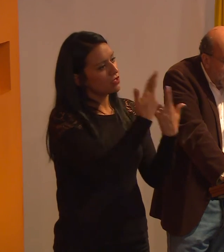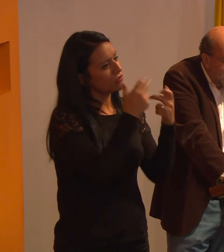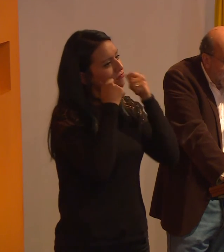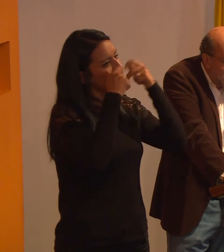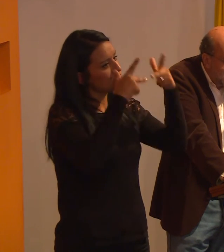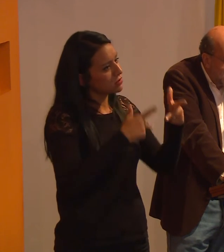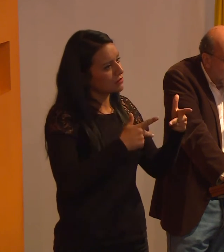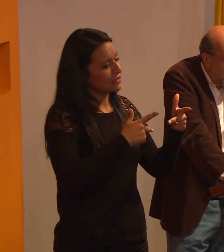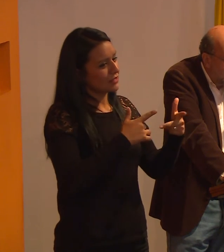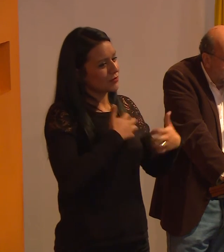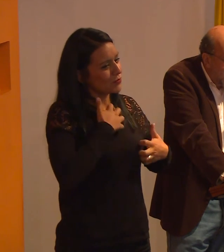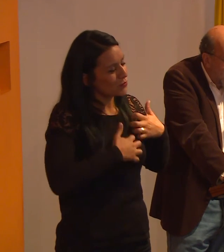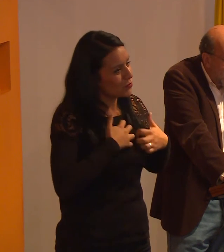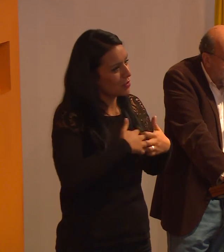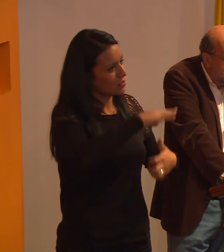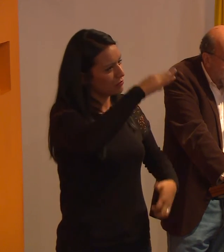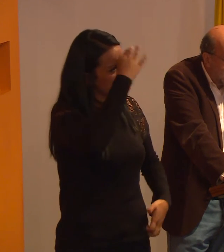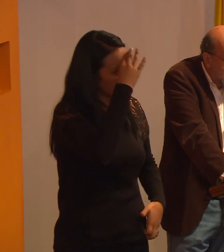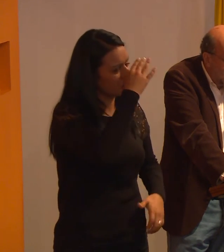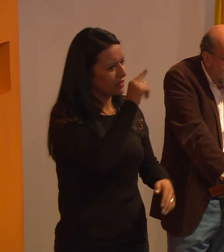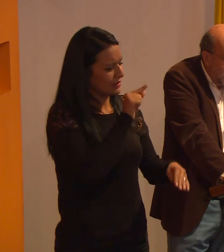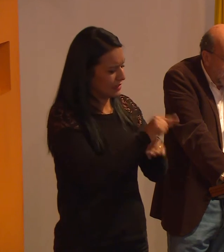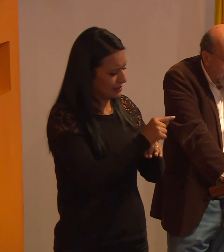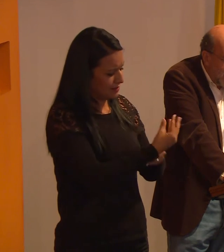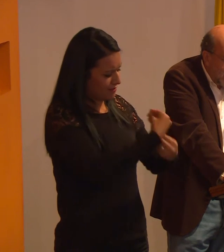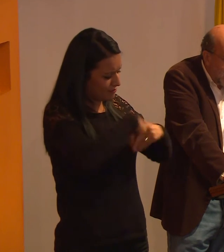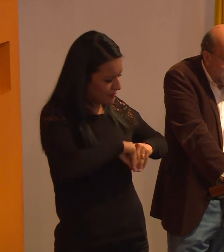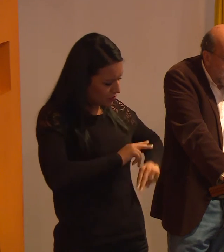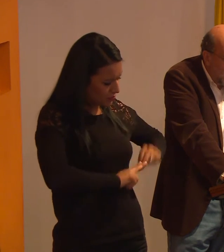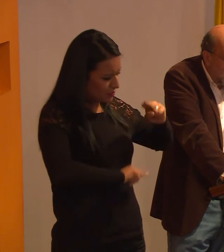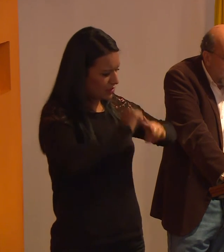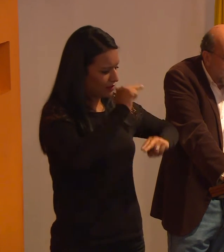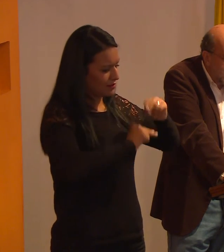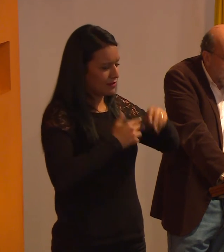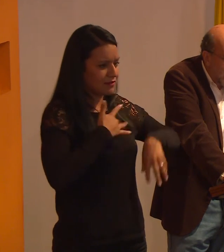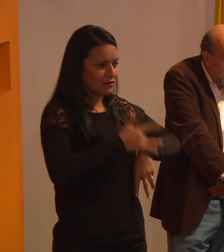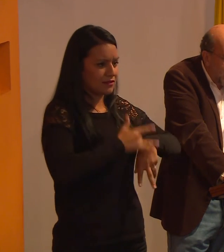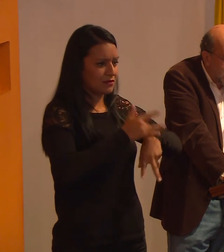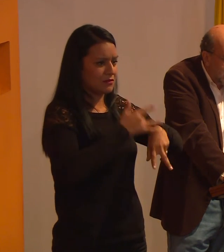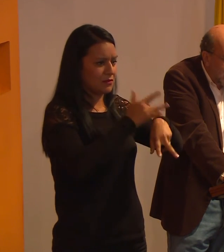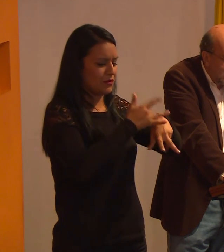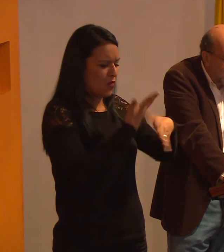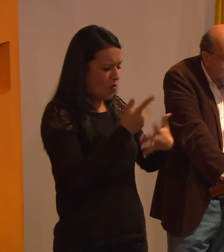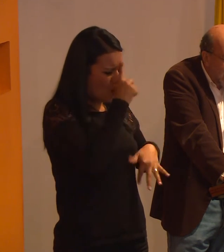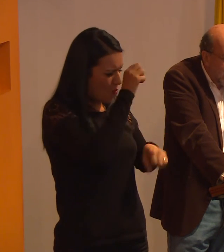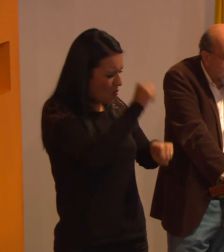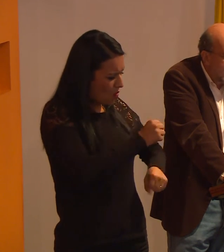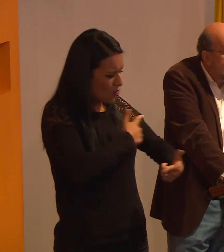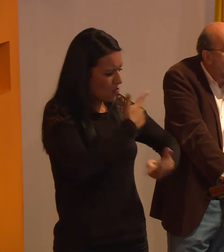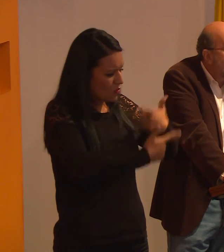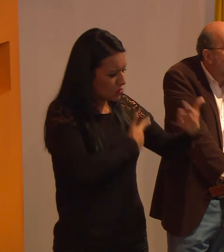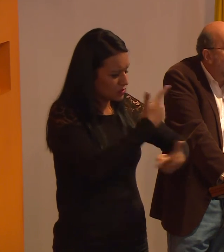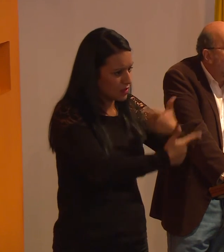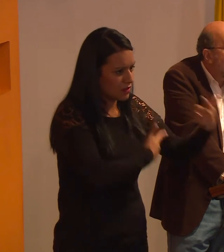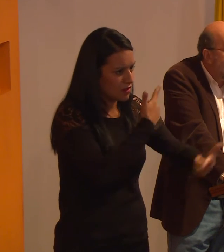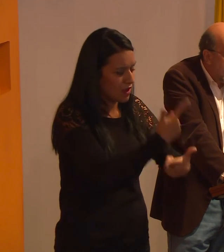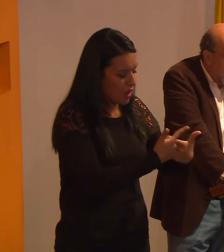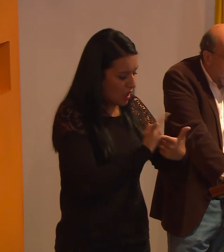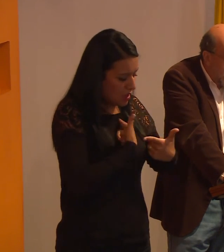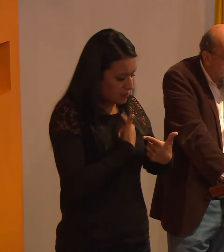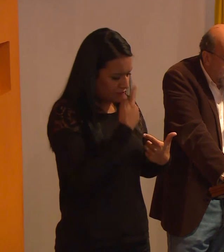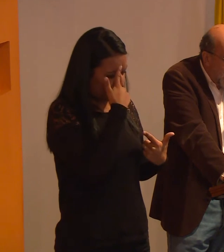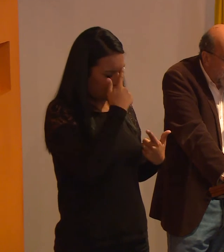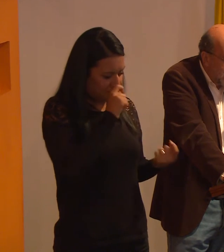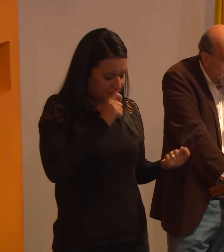humana inquietante, compleja y perdible, que estimule nuestra capacidad de luchar y nos obligue